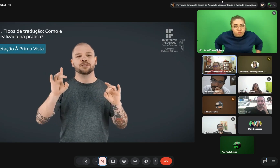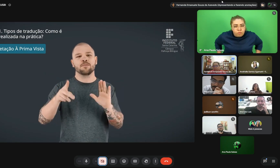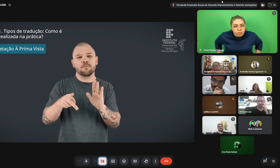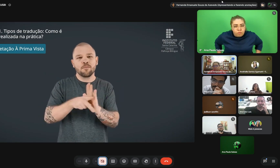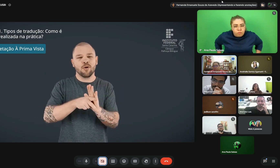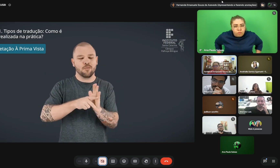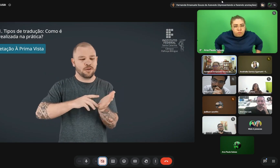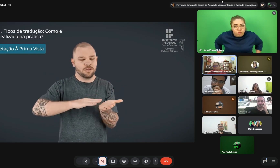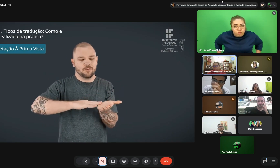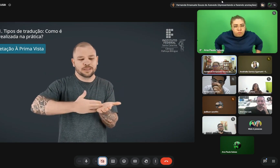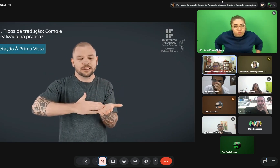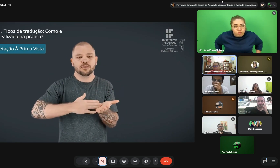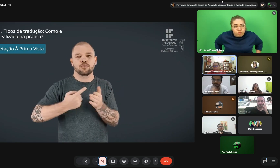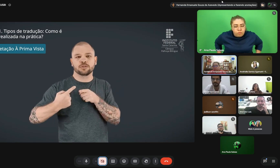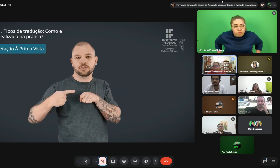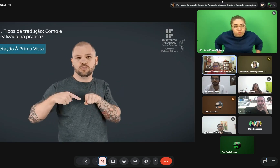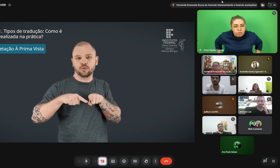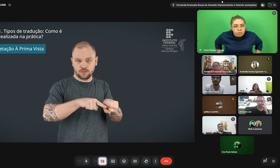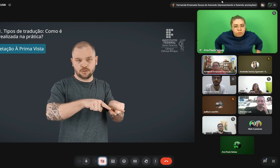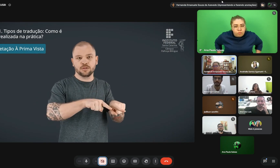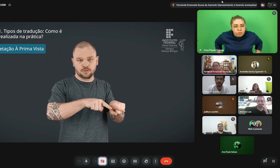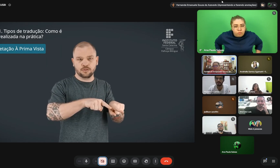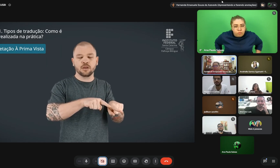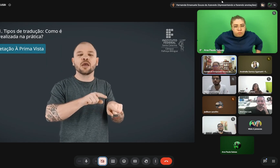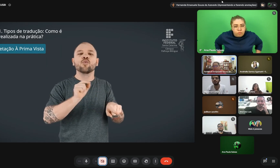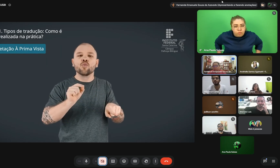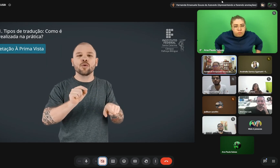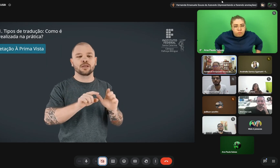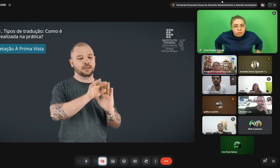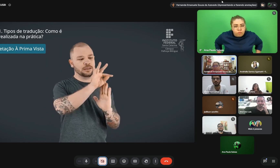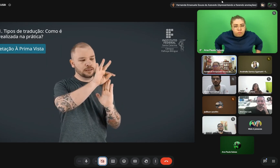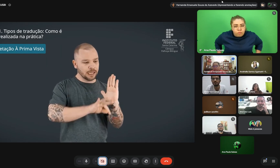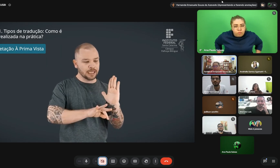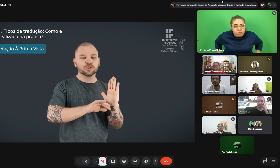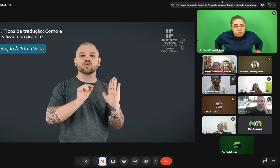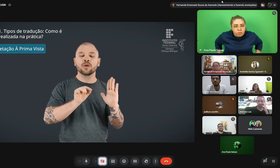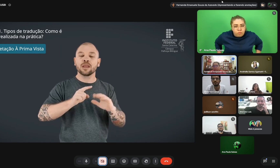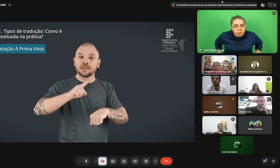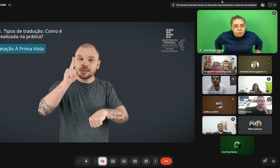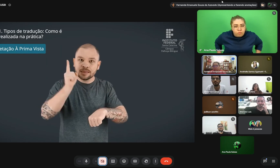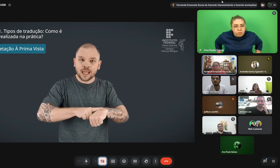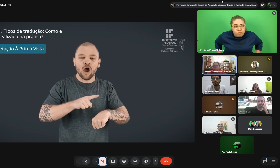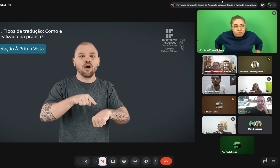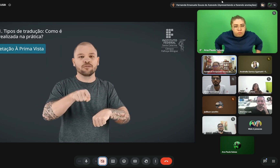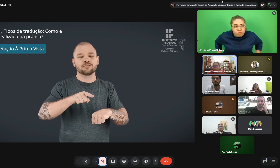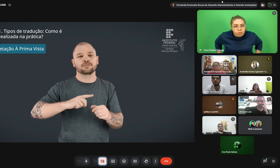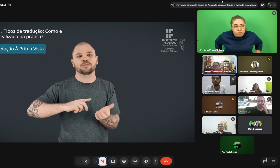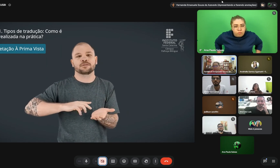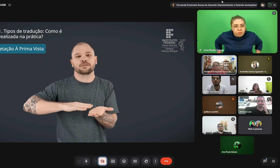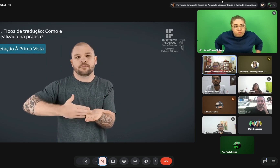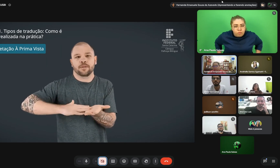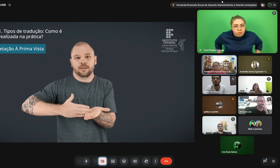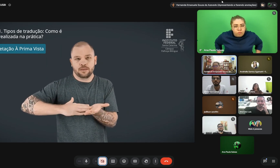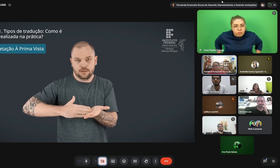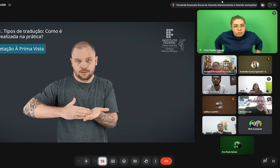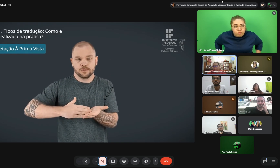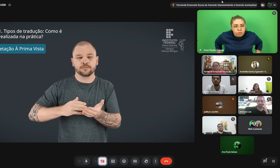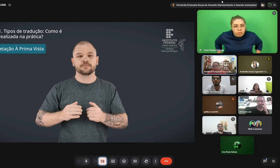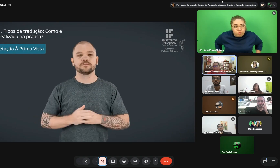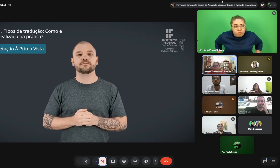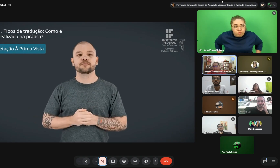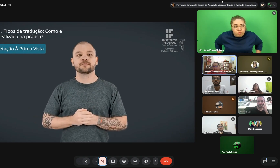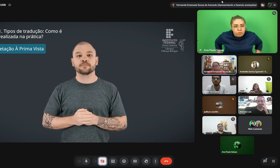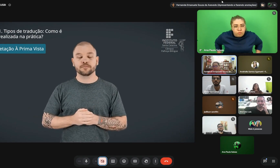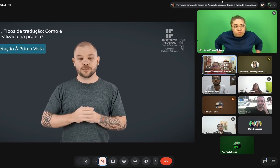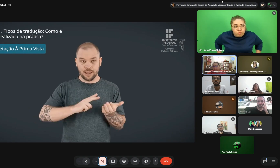diz que esse tipo de tradução é próprio da tradução simultânea, mas você lê um texto e interpreta ele na hora.